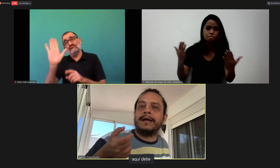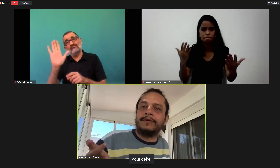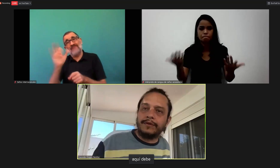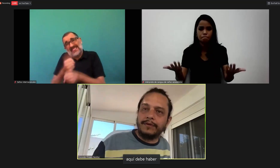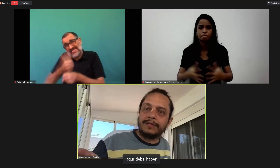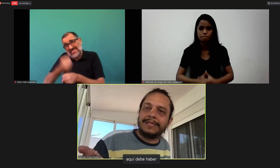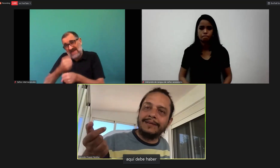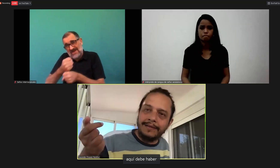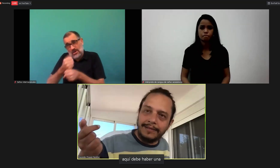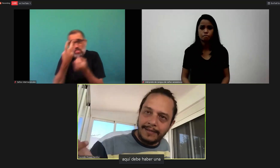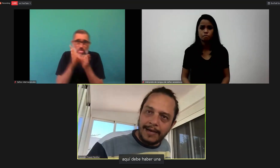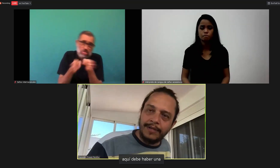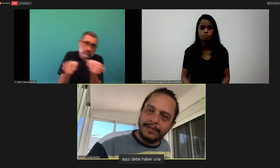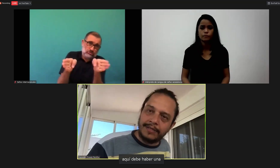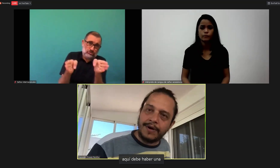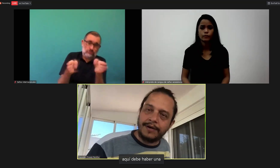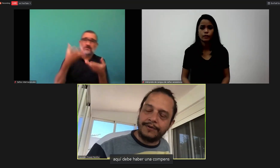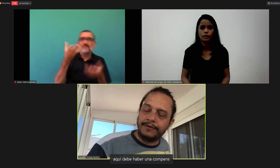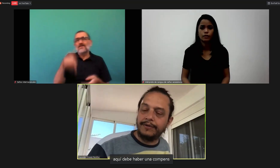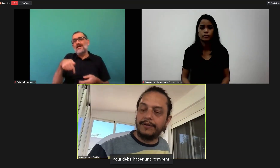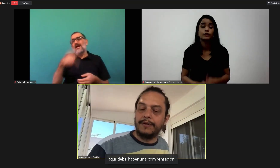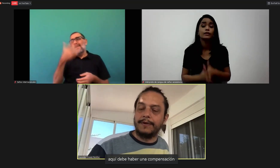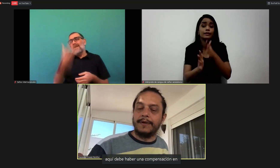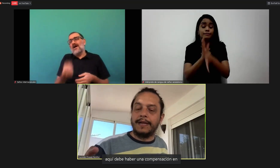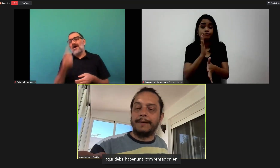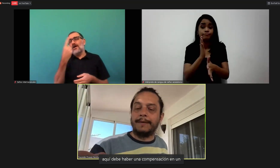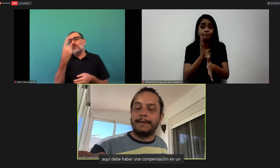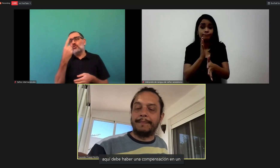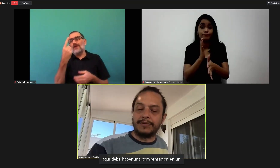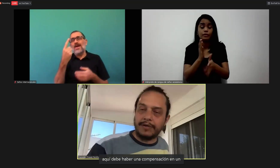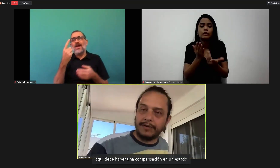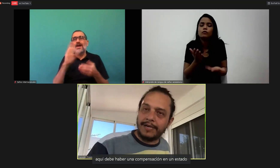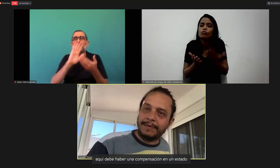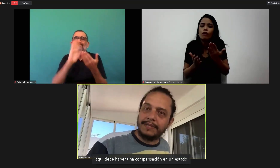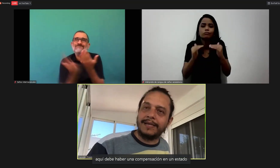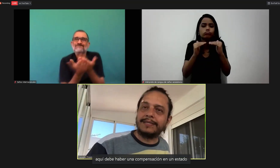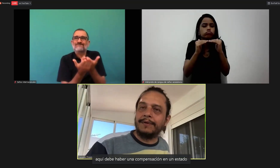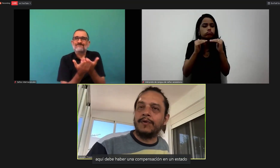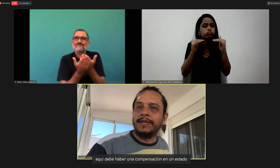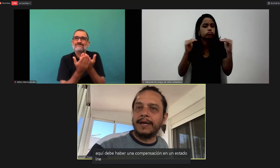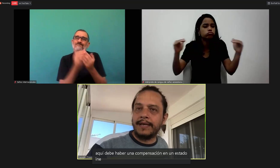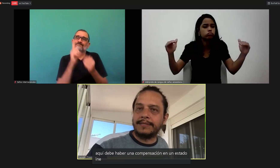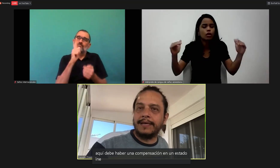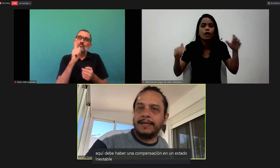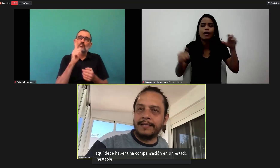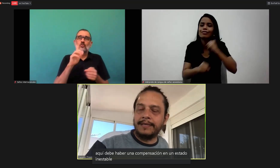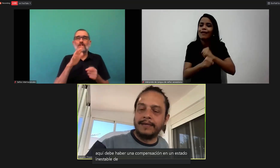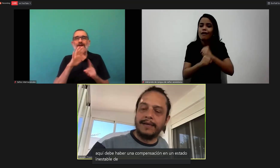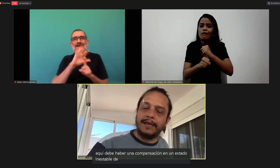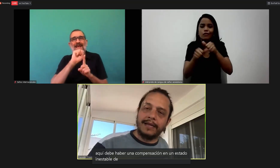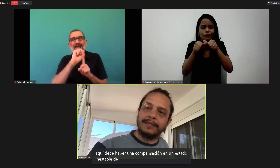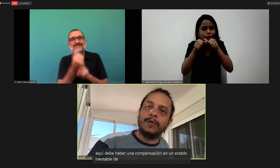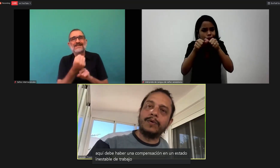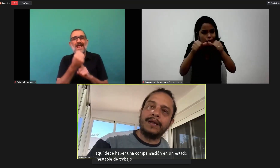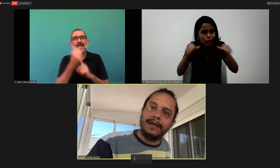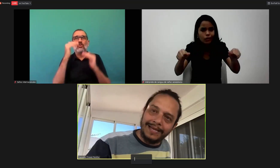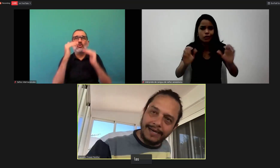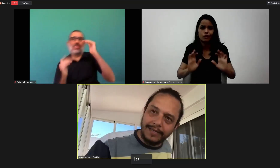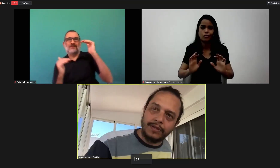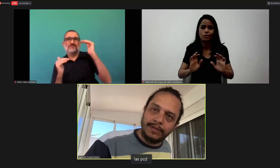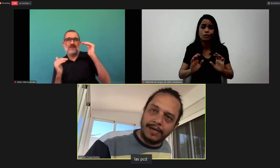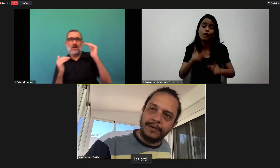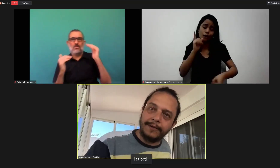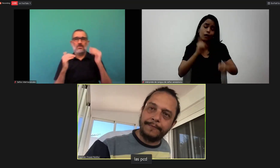en un mercado tan inestable de trabajo, las personas con discapacidad se ven obligadas a elegir entre